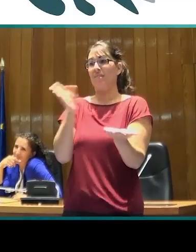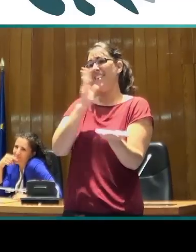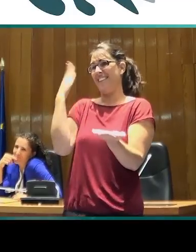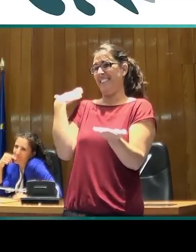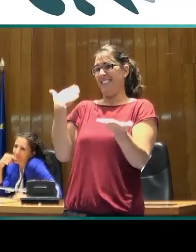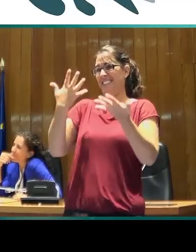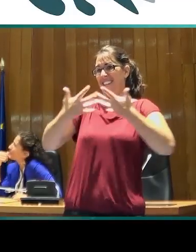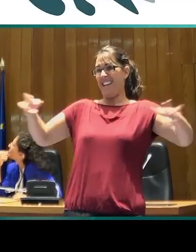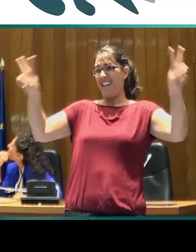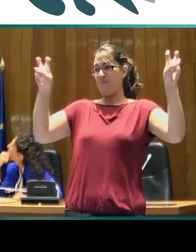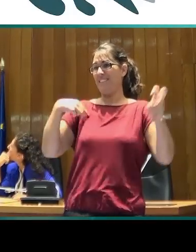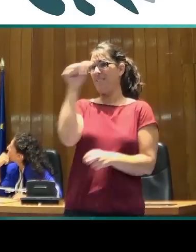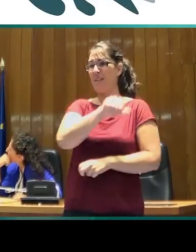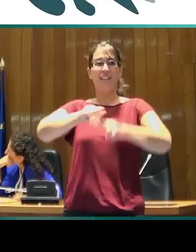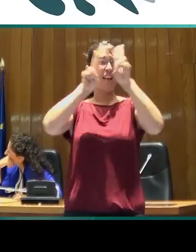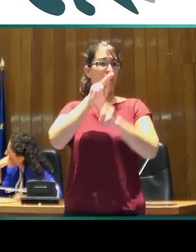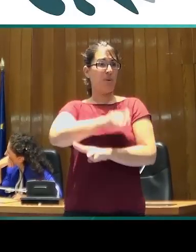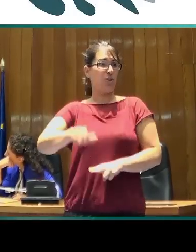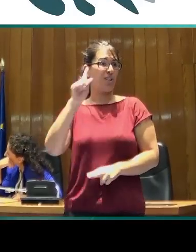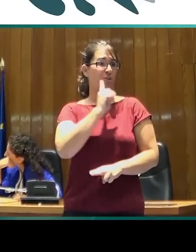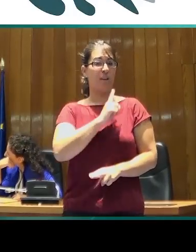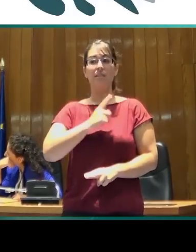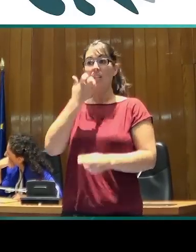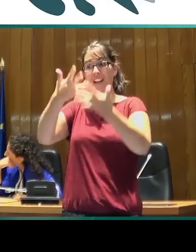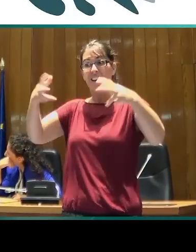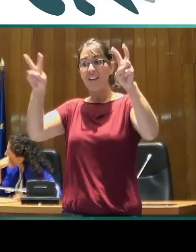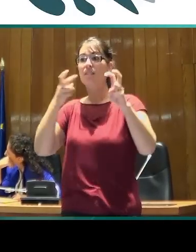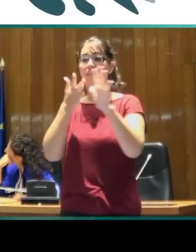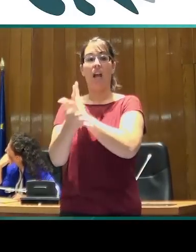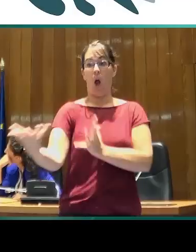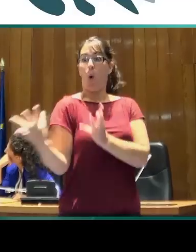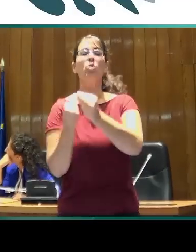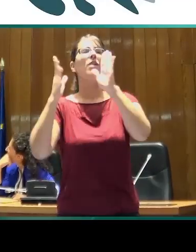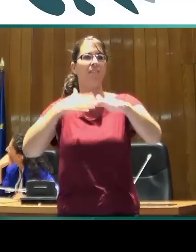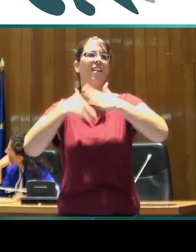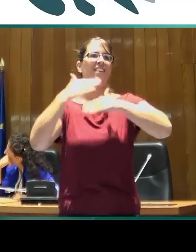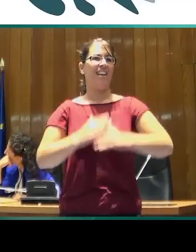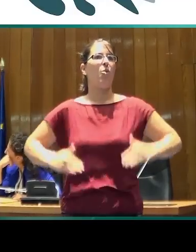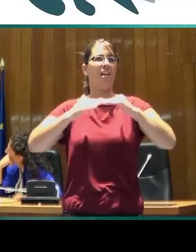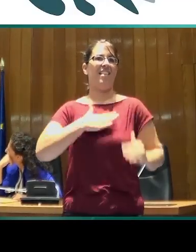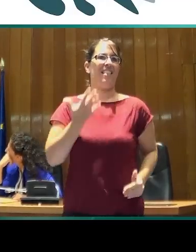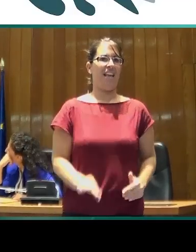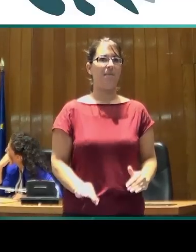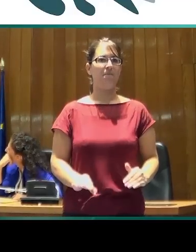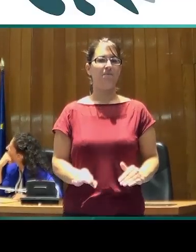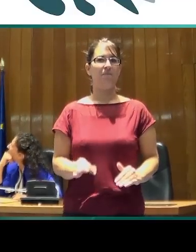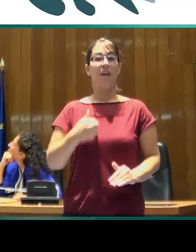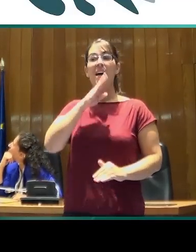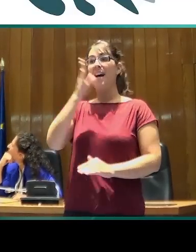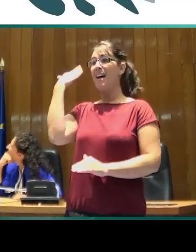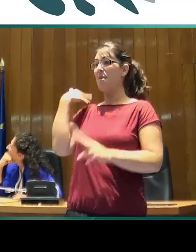Semana Internacional de las Personas Sordas, juntos construimos igualdad. Retomo de nuevo el inicio de mi intervención.